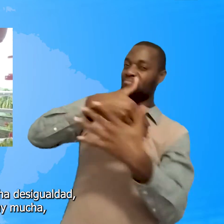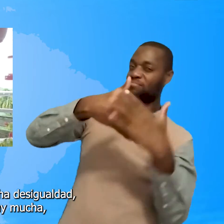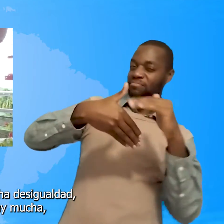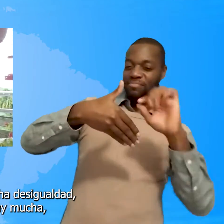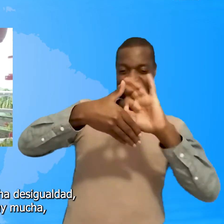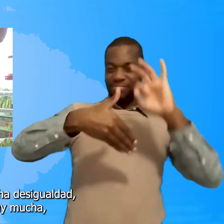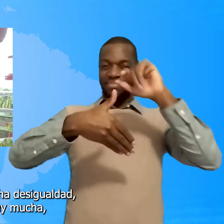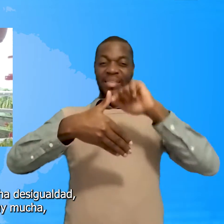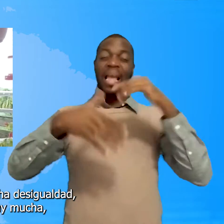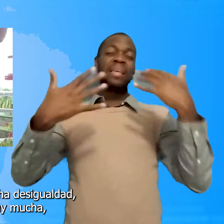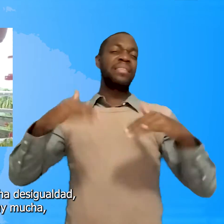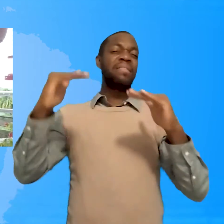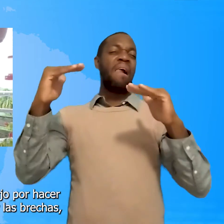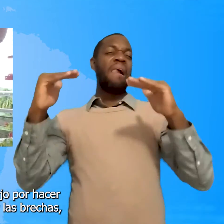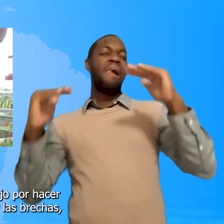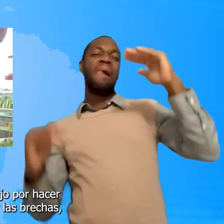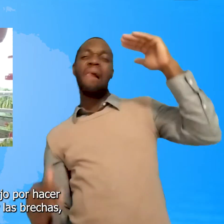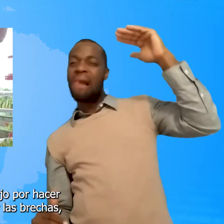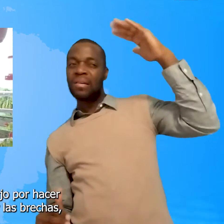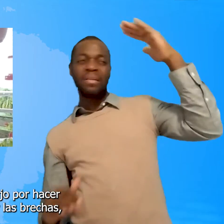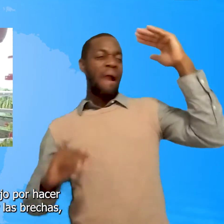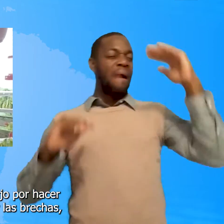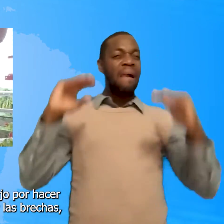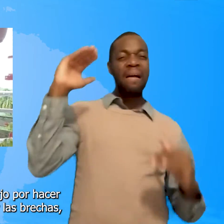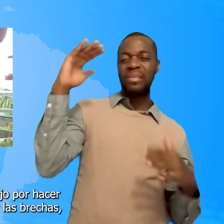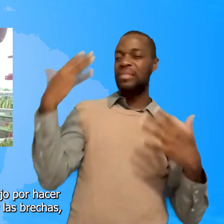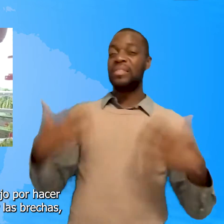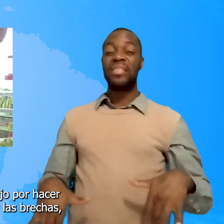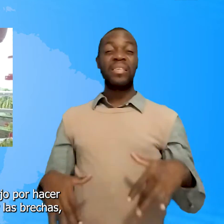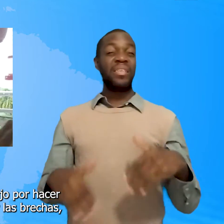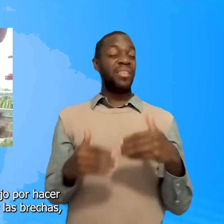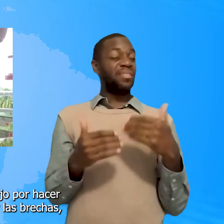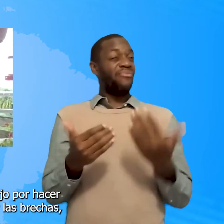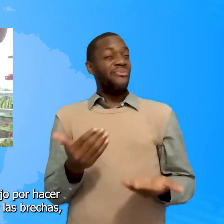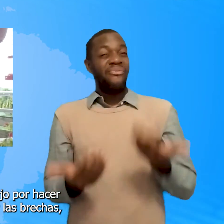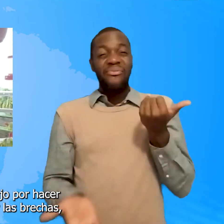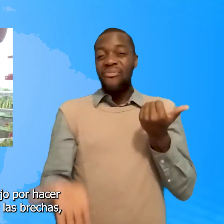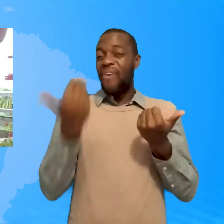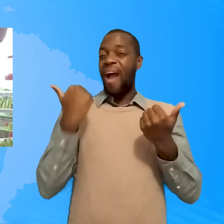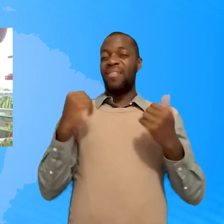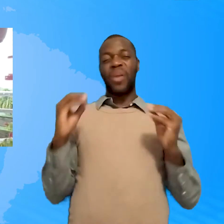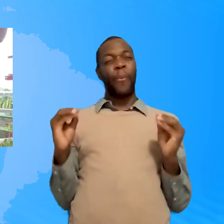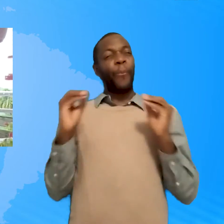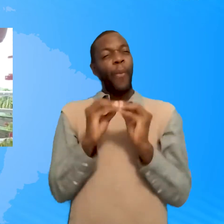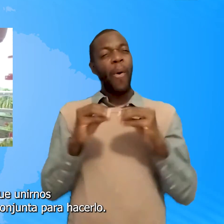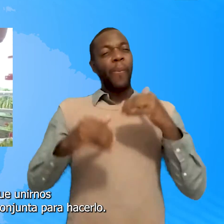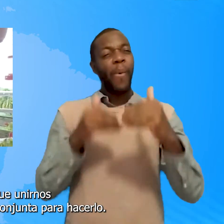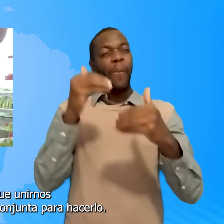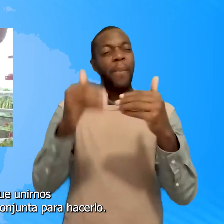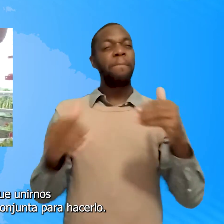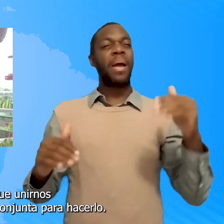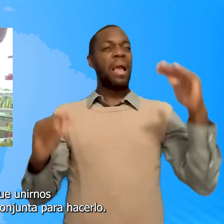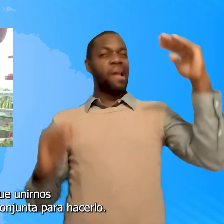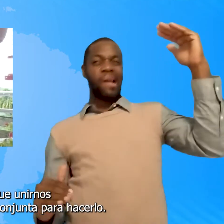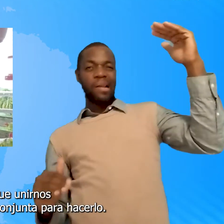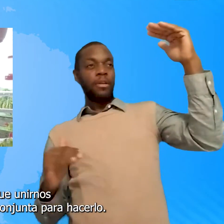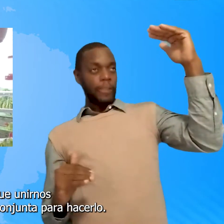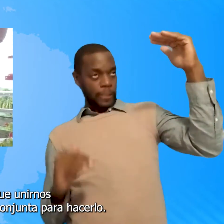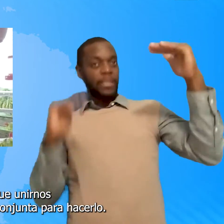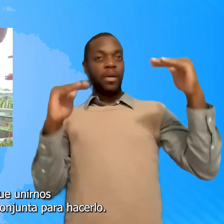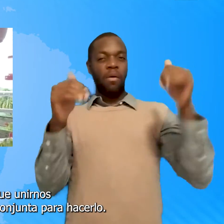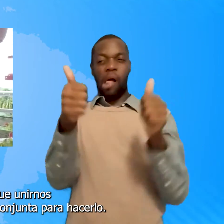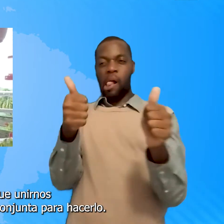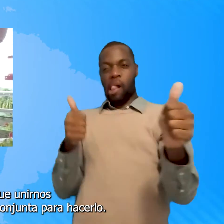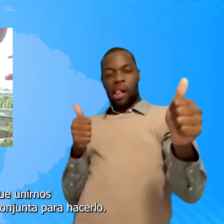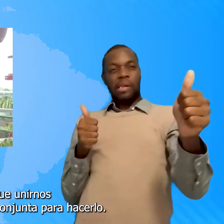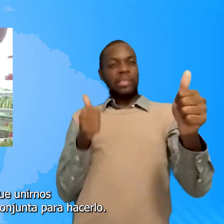desigualdad, donde hay mucho trabajo por hacer para acortar las brechas, tenemos que unirnos